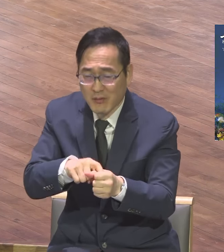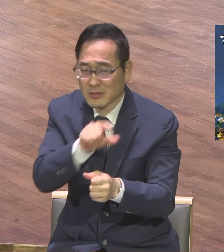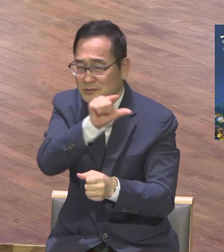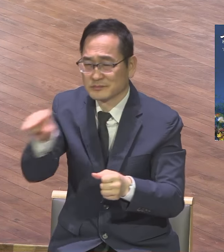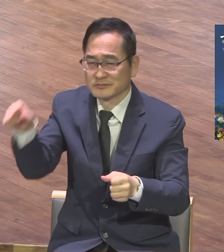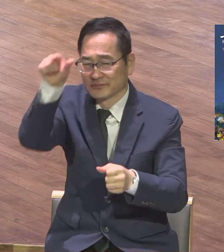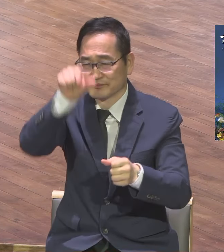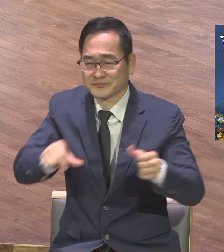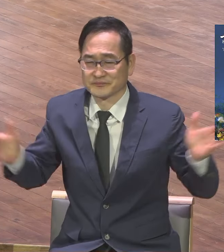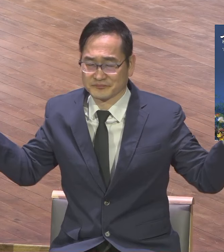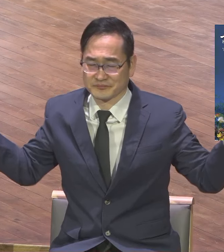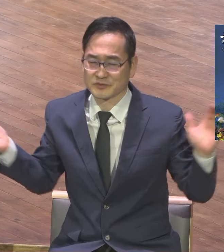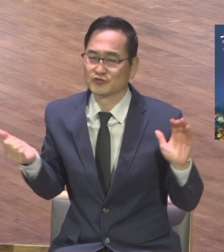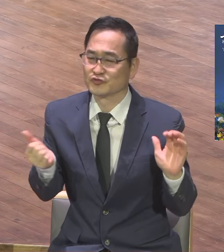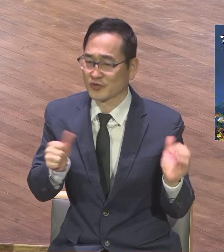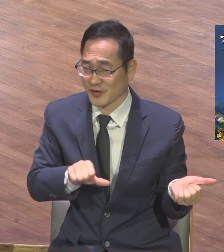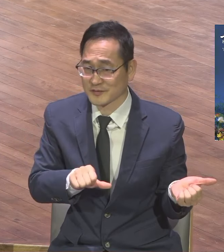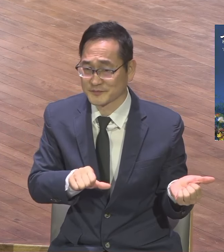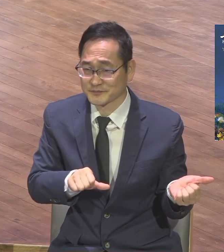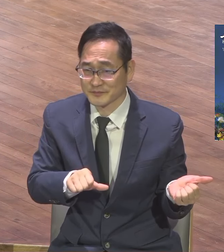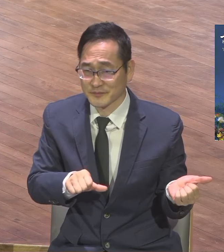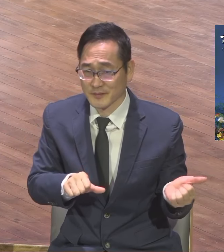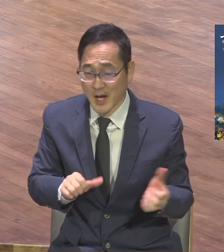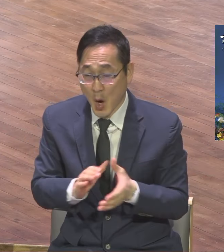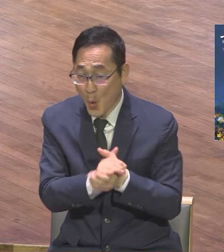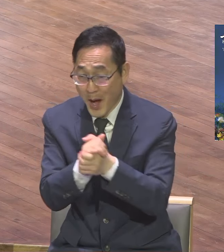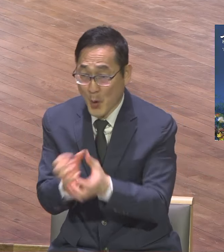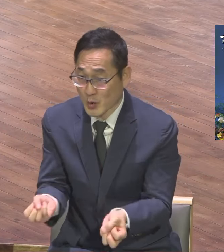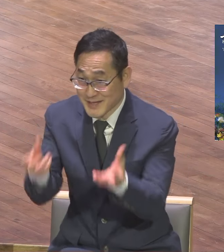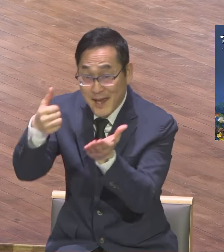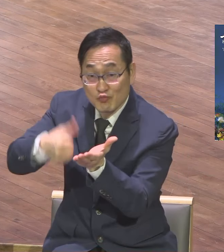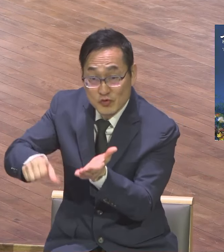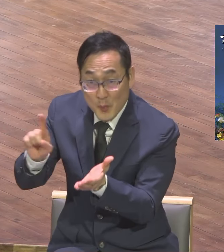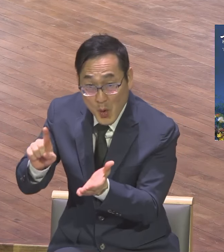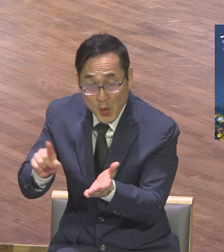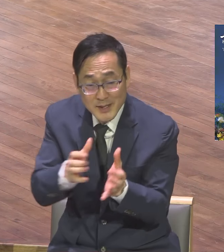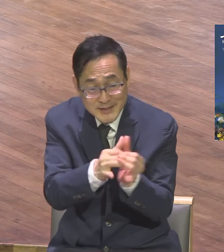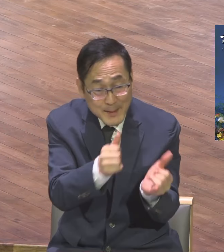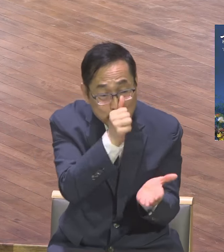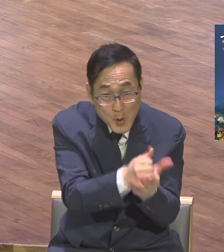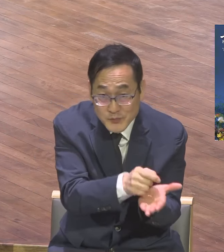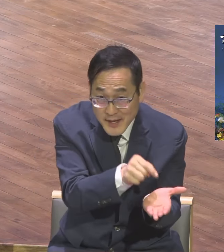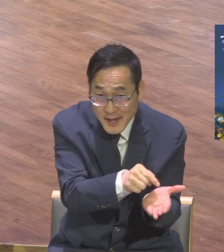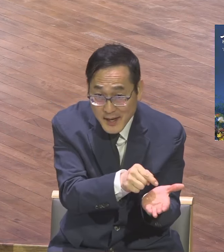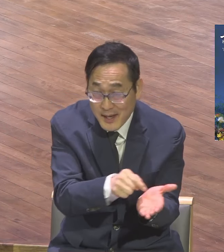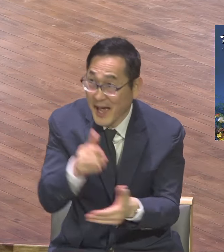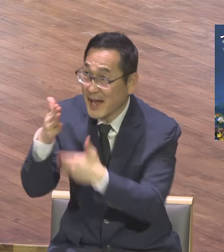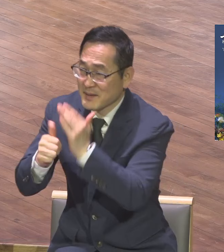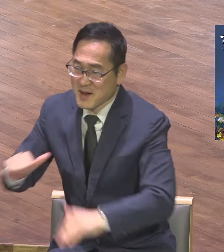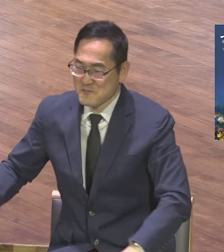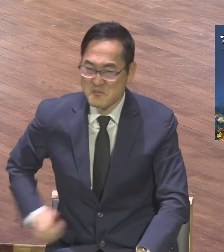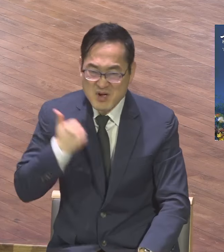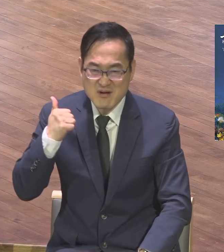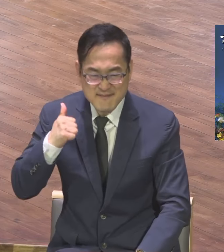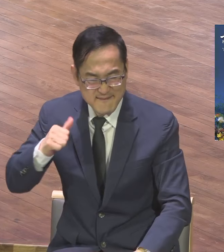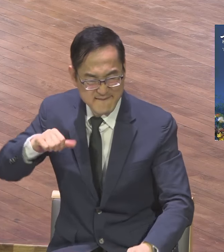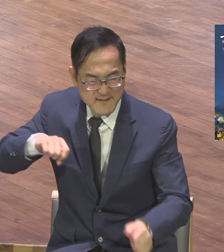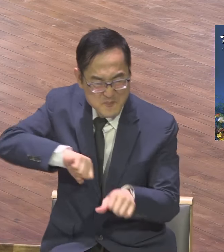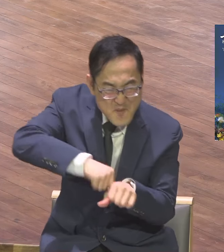제물이란 인간이 지은 모든 범죄에 대해서 하나님께서 일으키는 진노를 막기